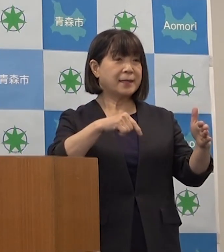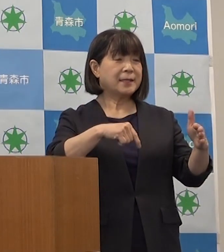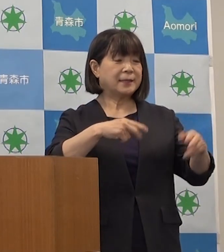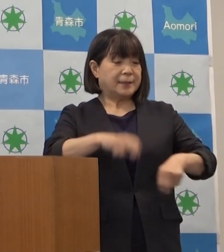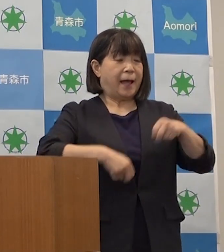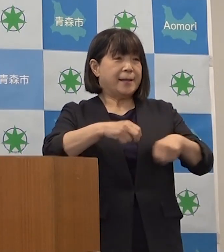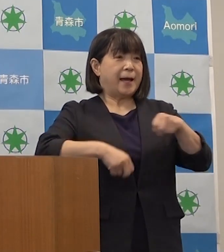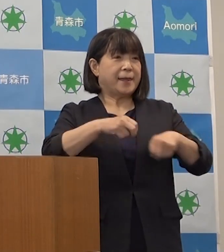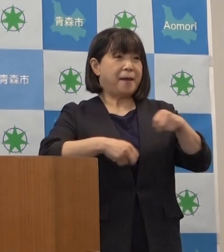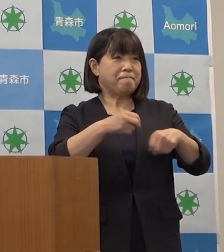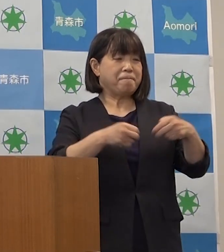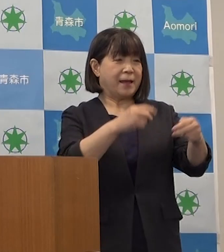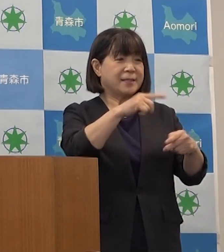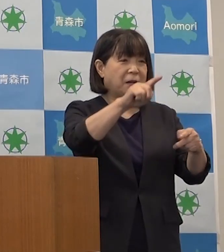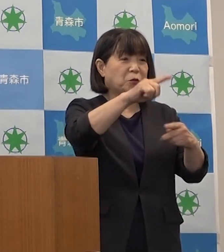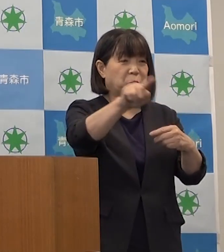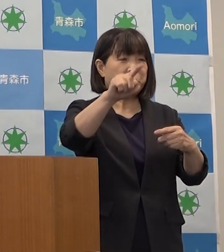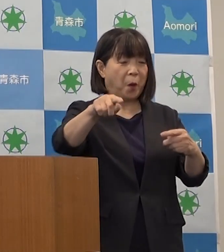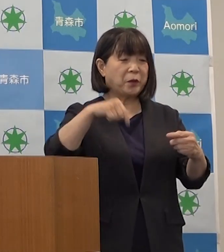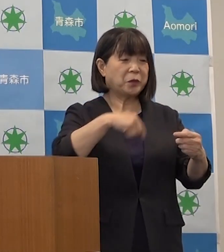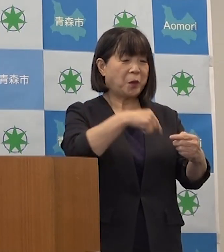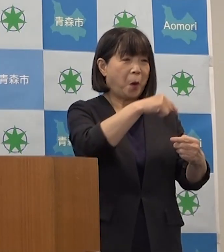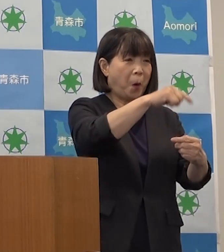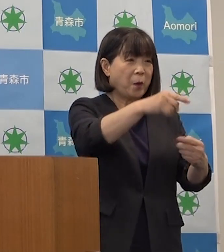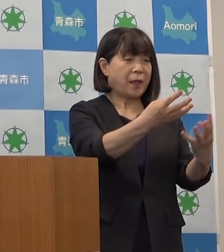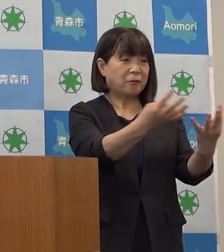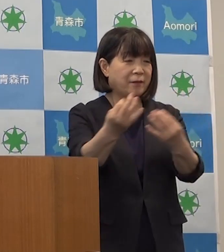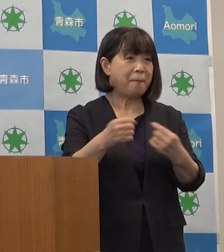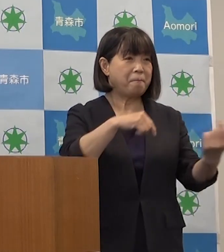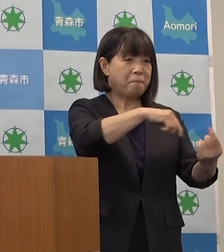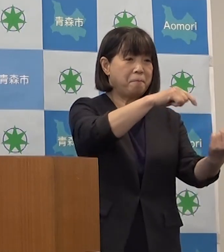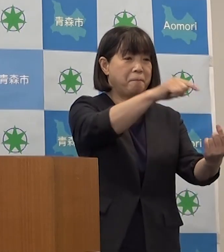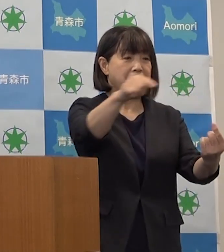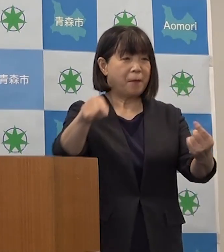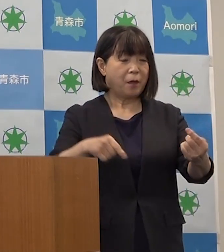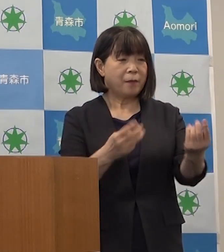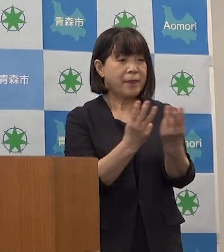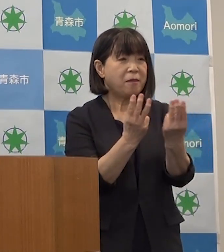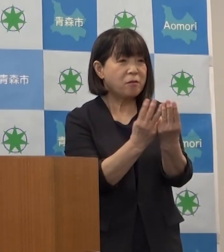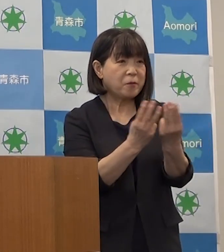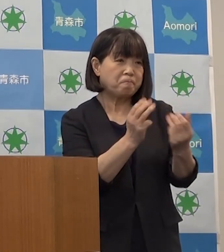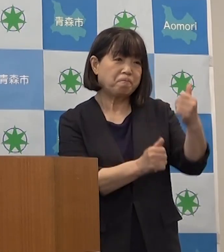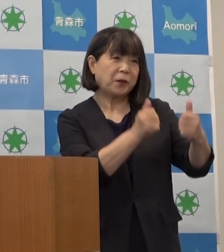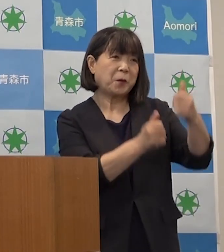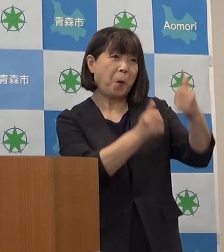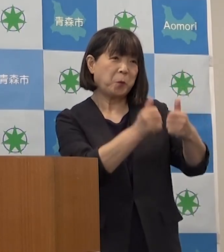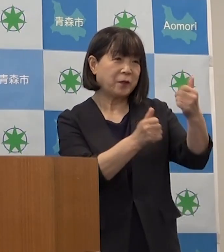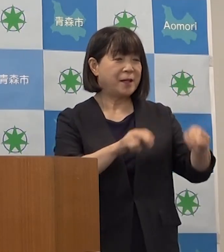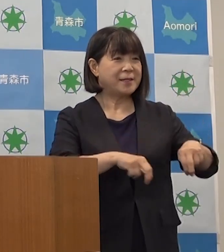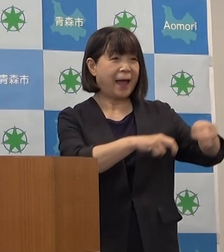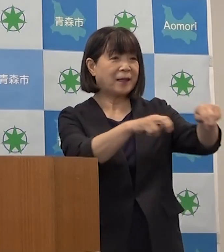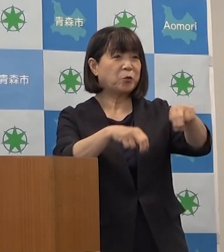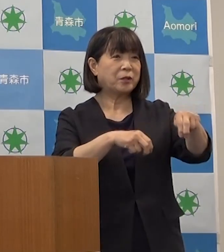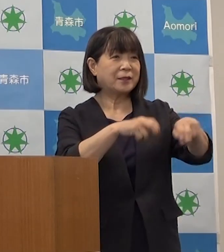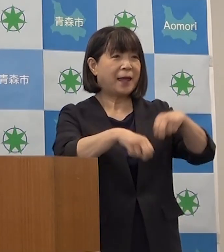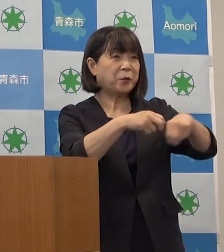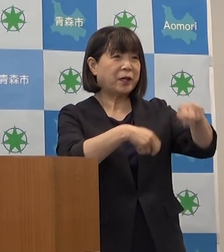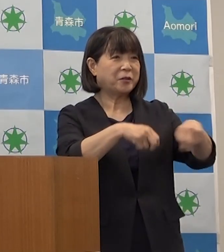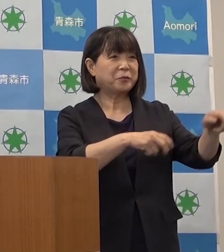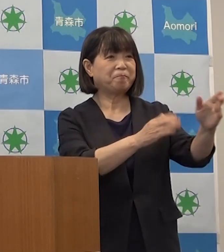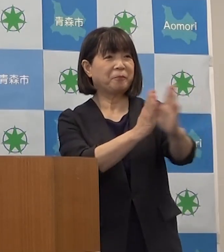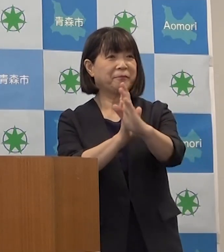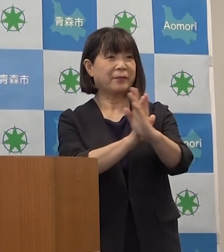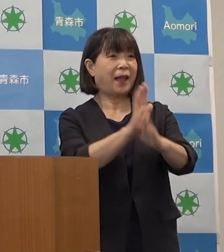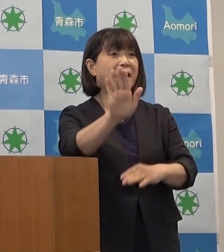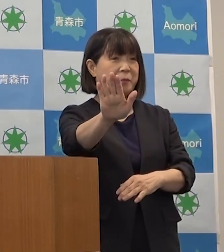自転車でチェックポイントをできるだけ多く回り得点を競うサイクルイベントでございます。当イベントは前